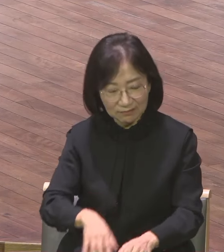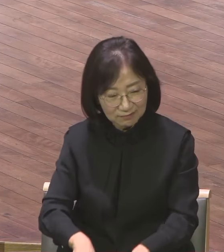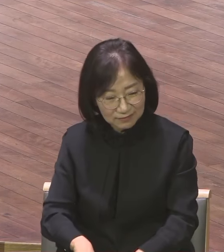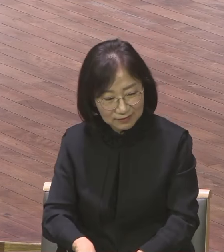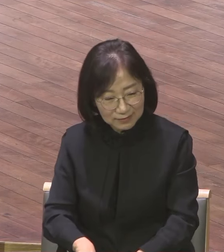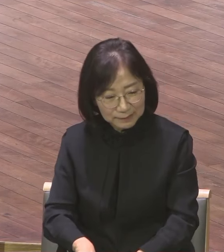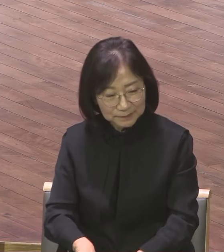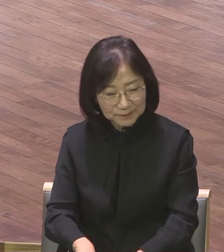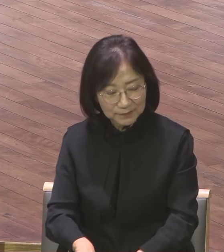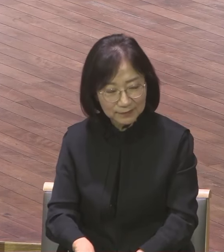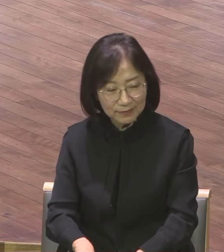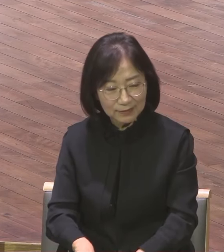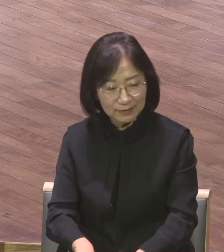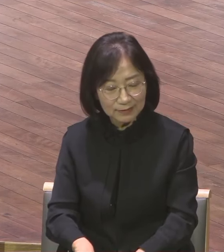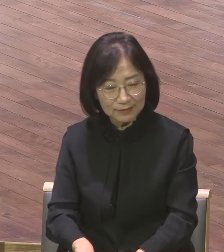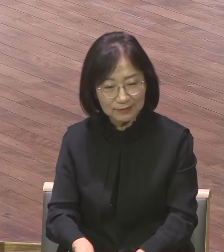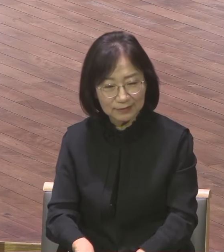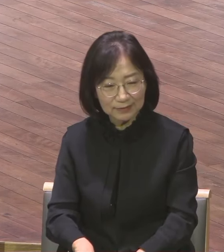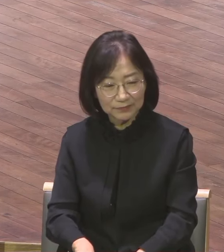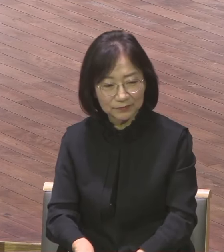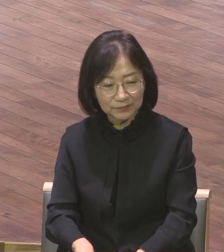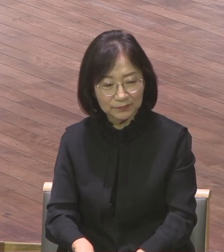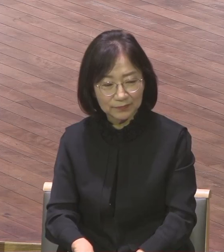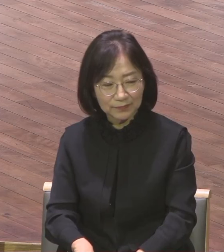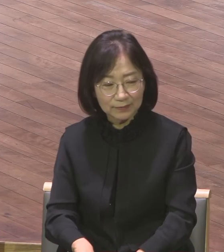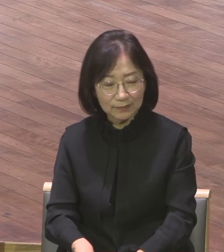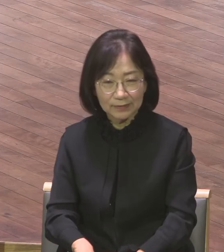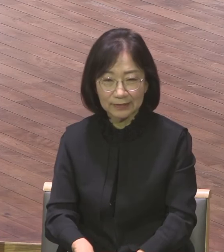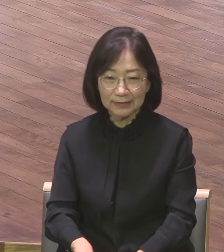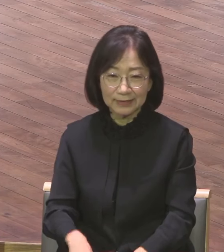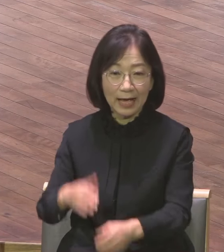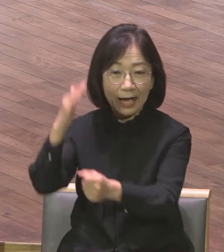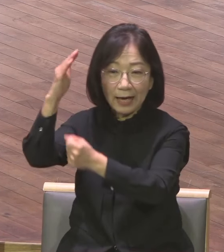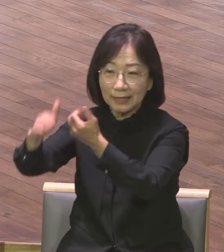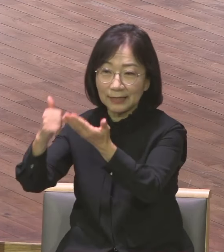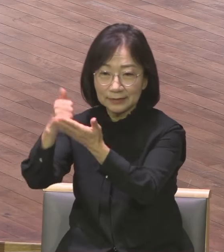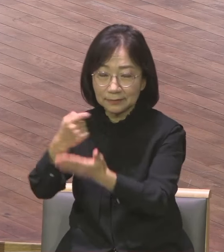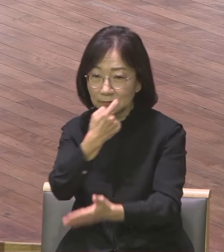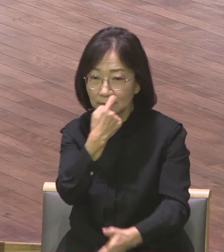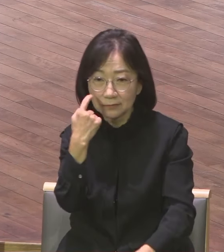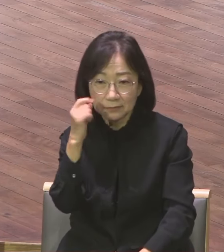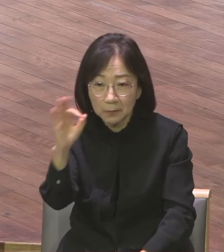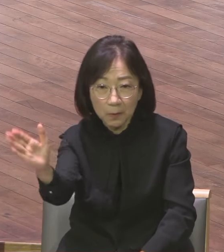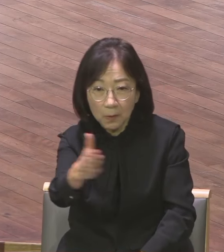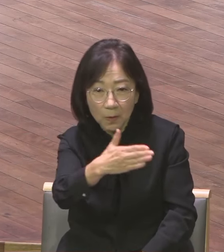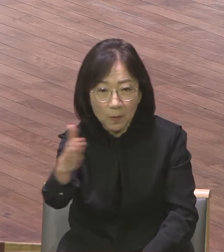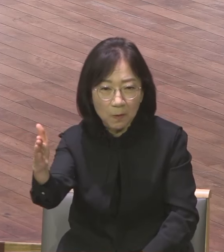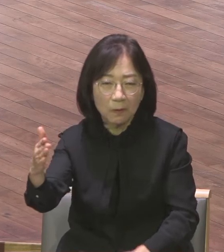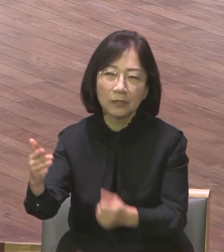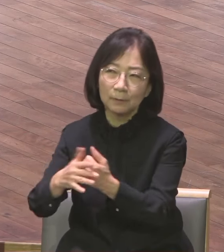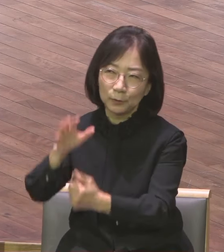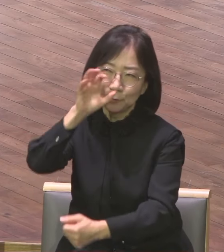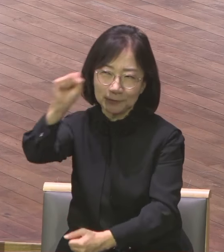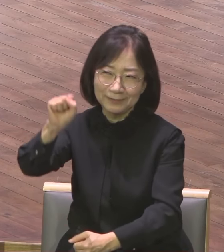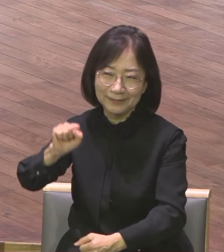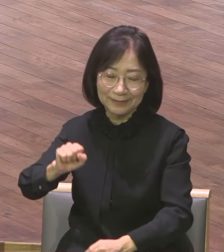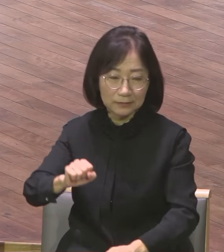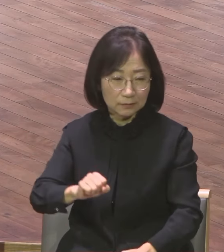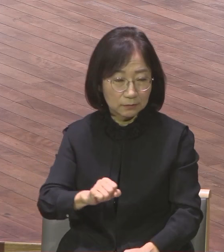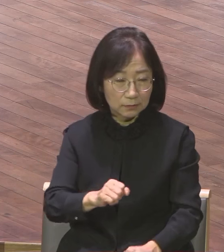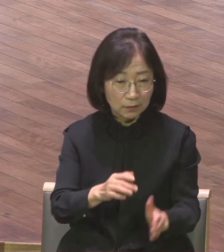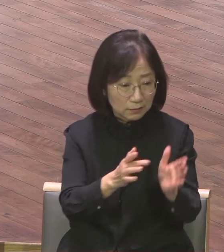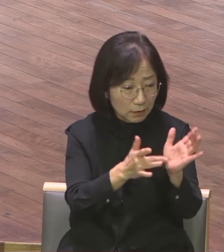그러니까 결론적으로 말하면요. 선한 하나님이 악한 육체를 입고 올 수 없다는